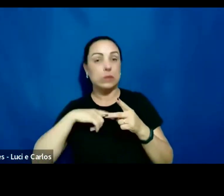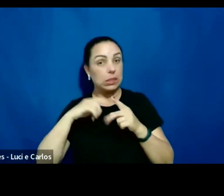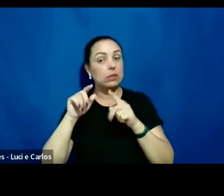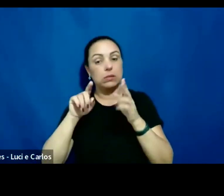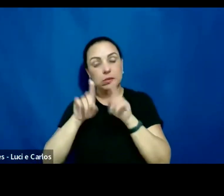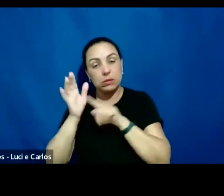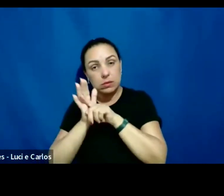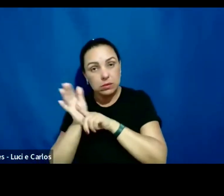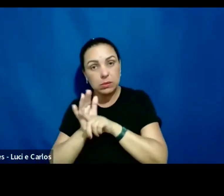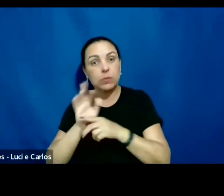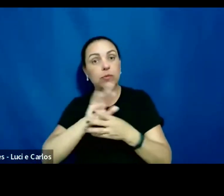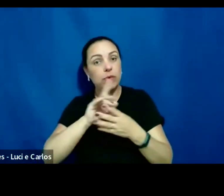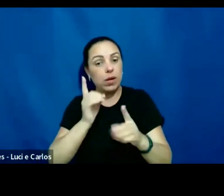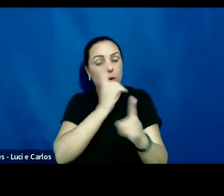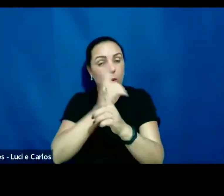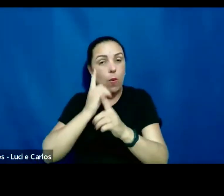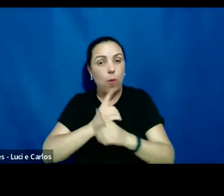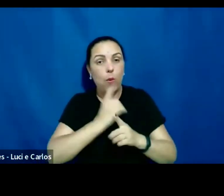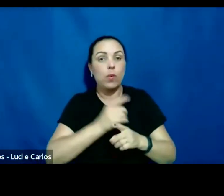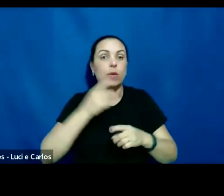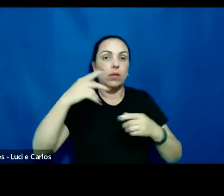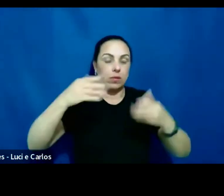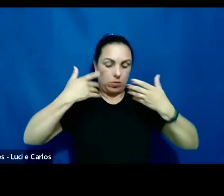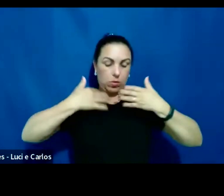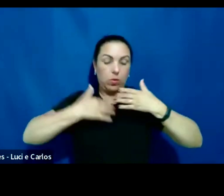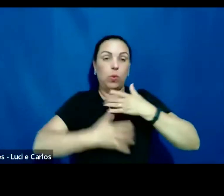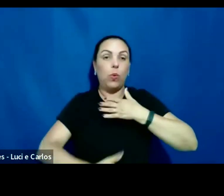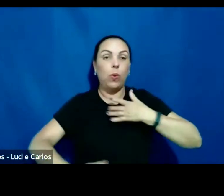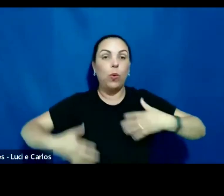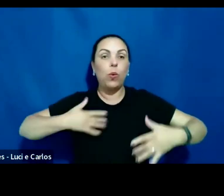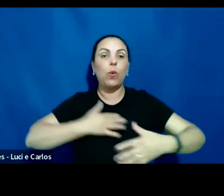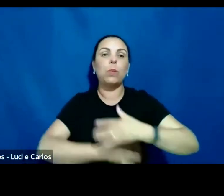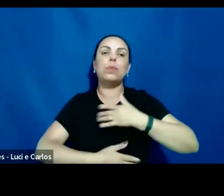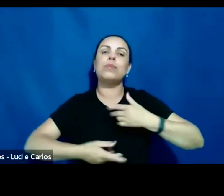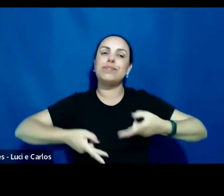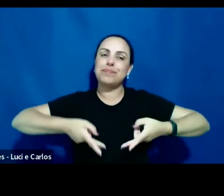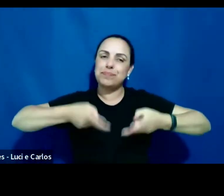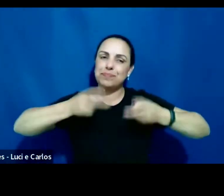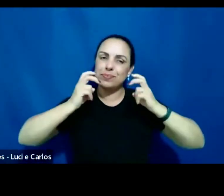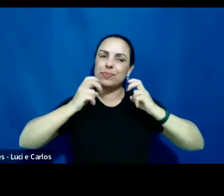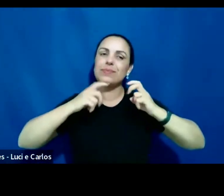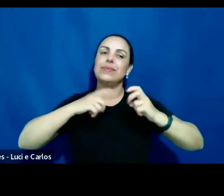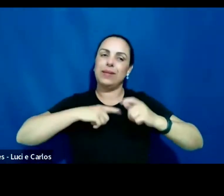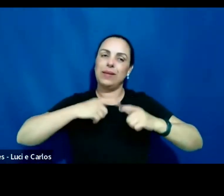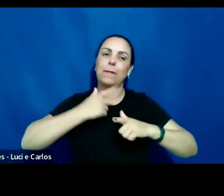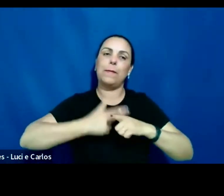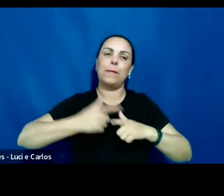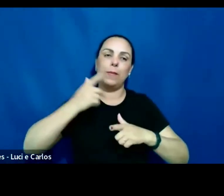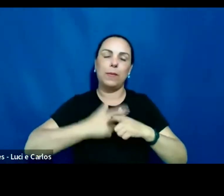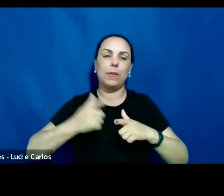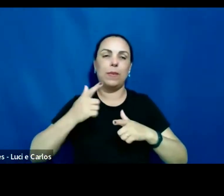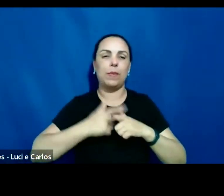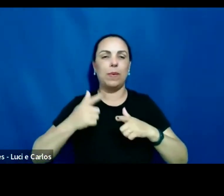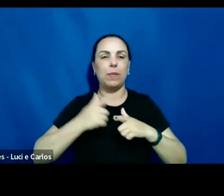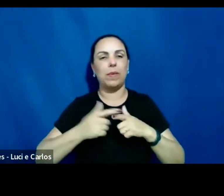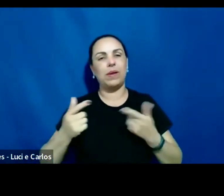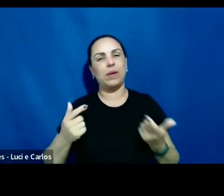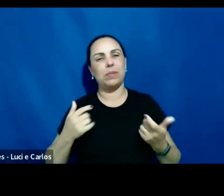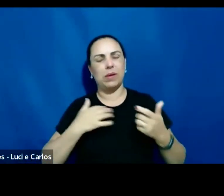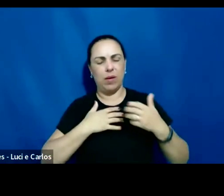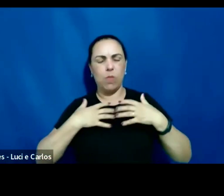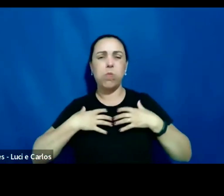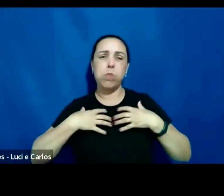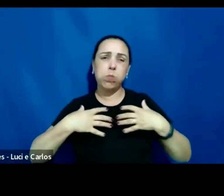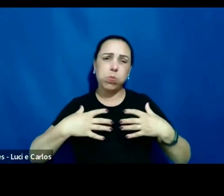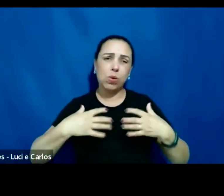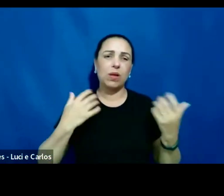essa inflamação crônica, poucos profissionais têm a capacidade de diagnosticar ela. Porque sempre vão olhar pelo valor de